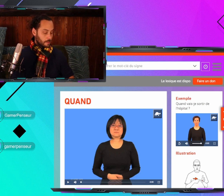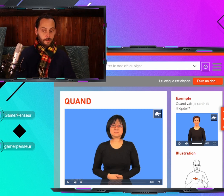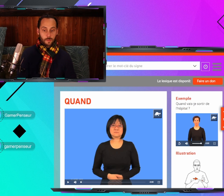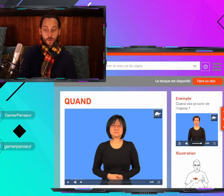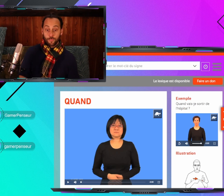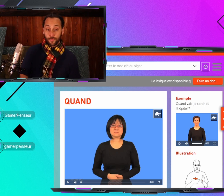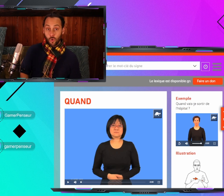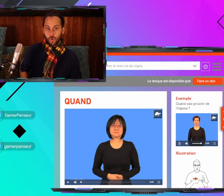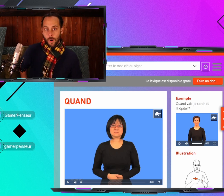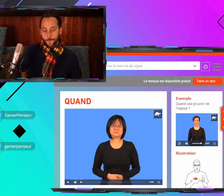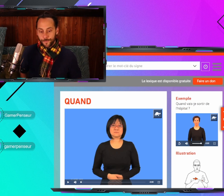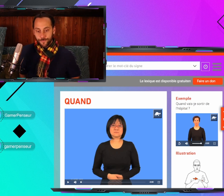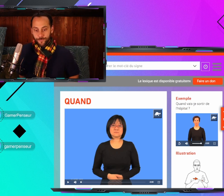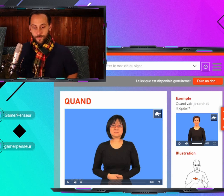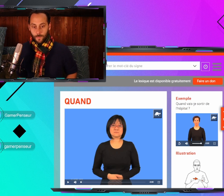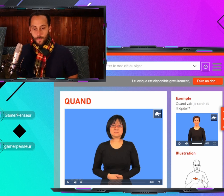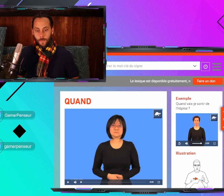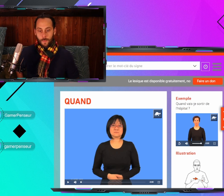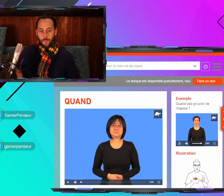Ensuite, on a le pourquoi.